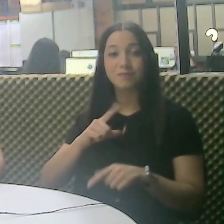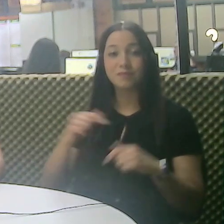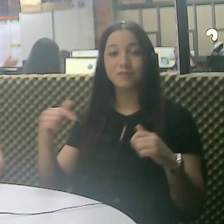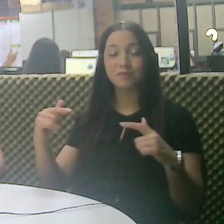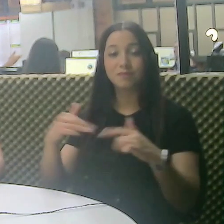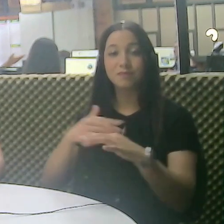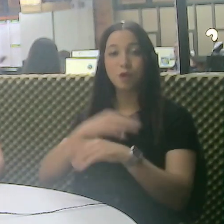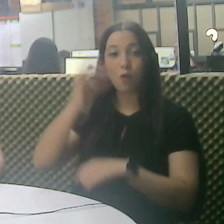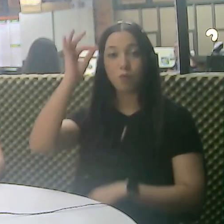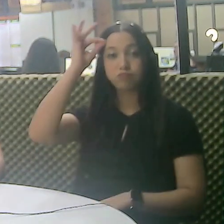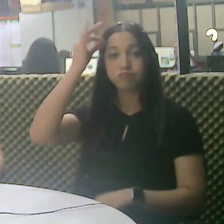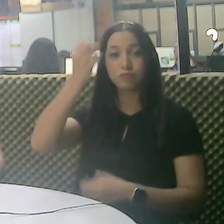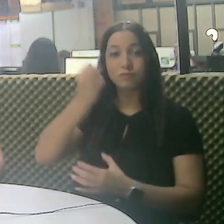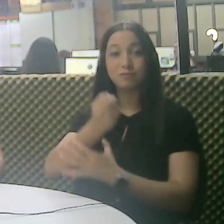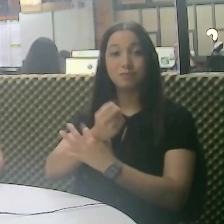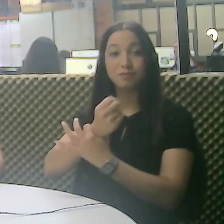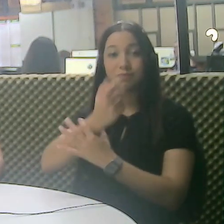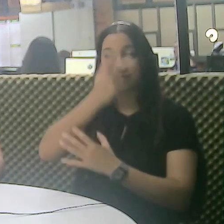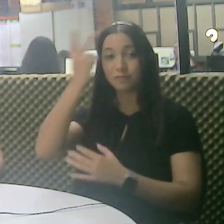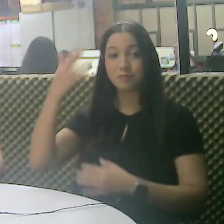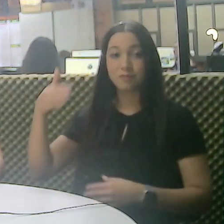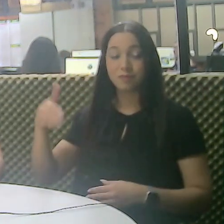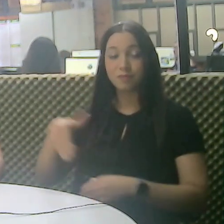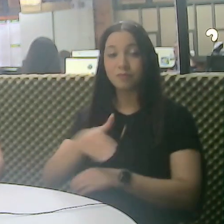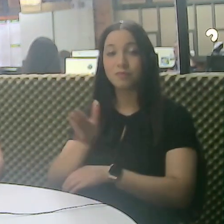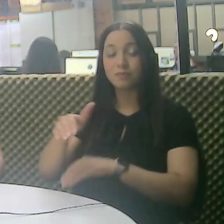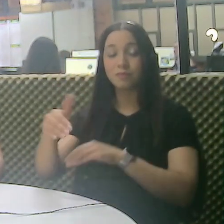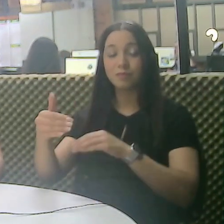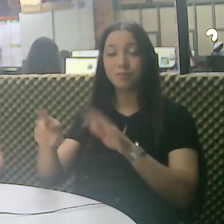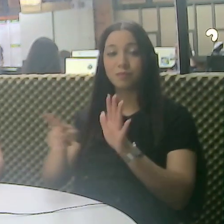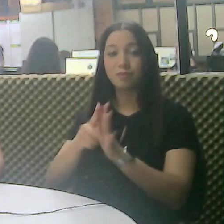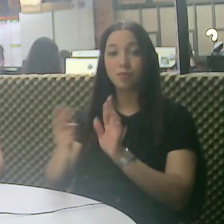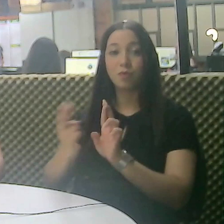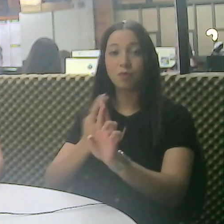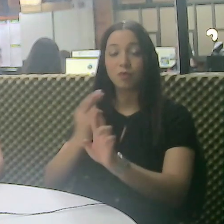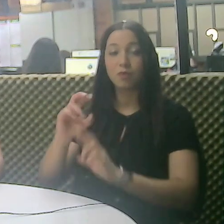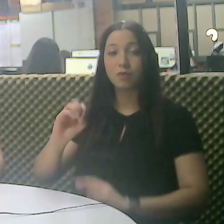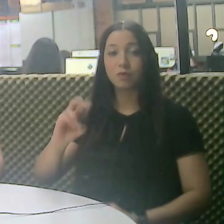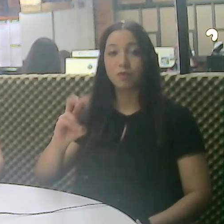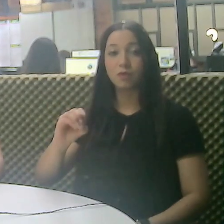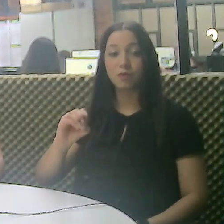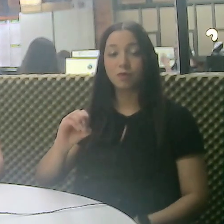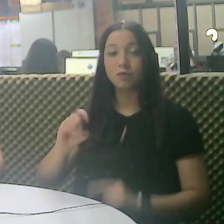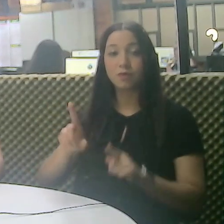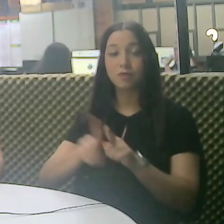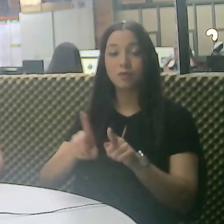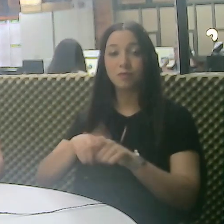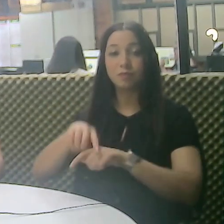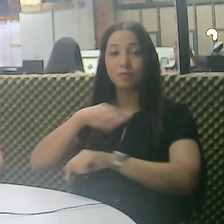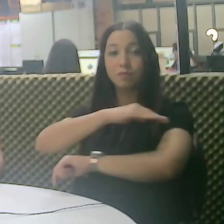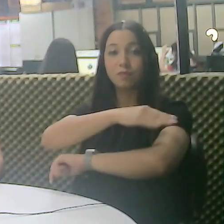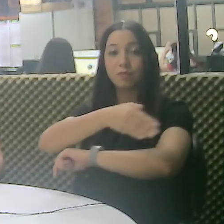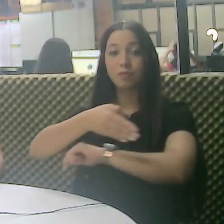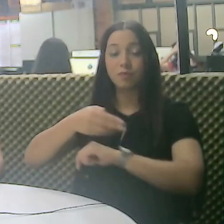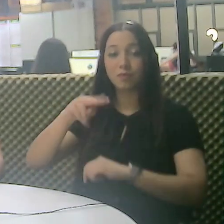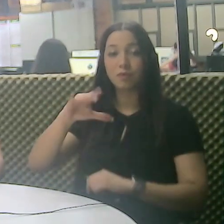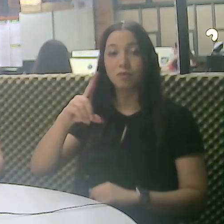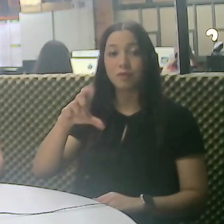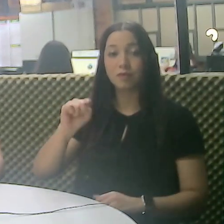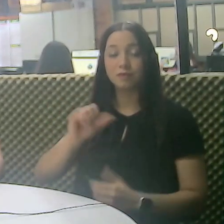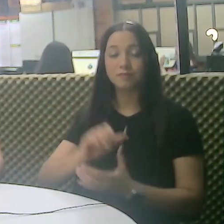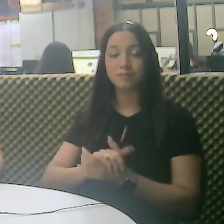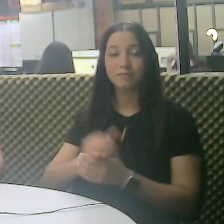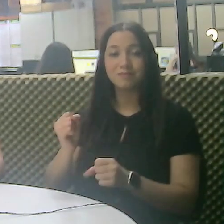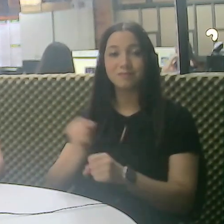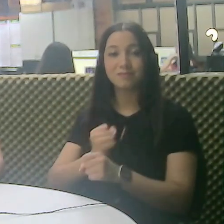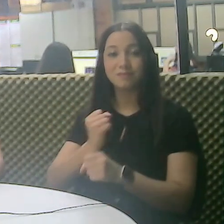mais ágil e seguro para quem acessa a BR-050 e o anel viário pela Avenida Nicomedes Alves dos Santos. A obra é